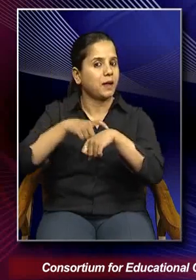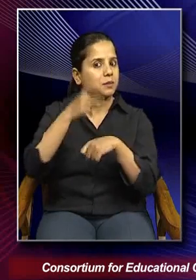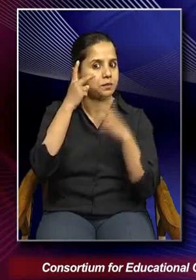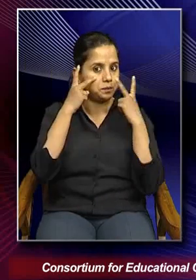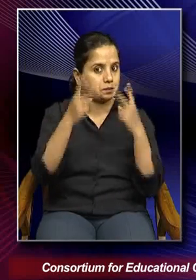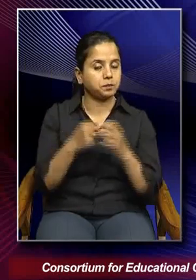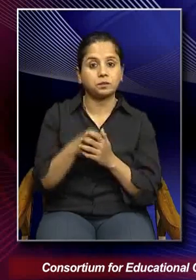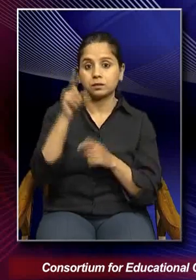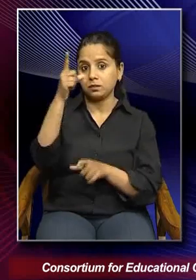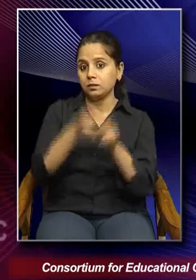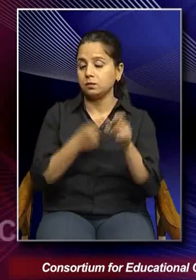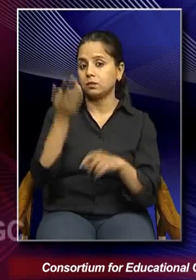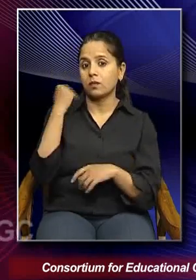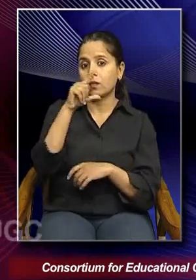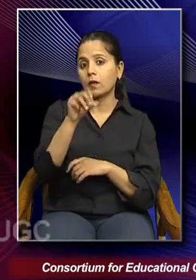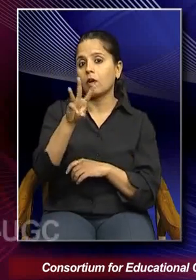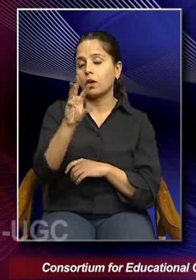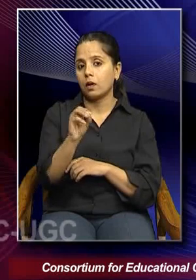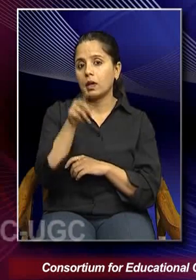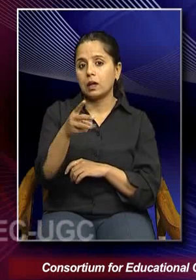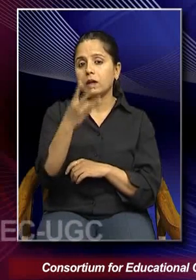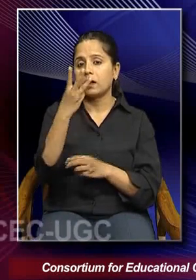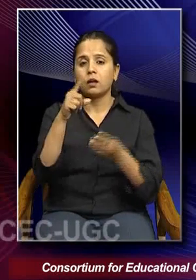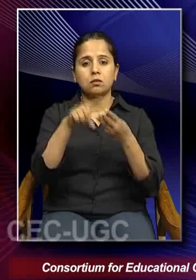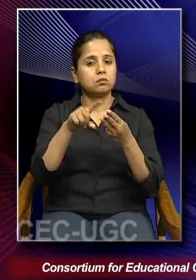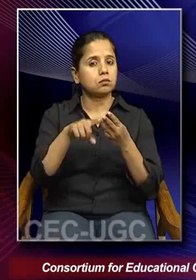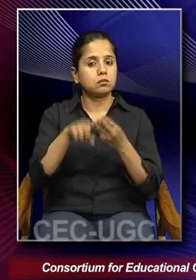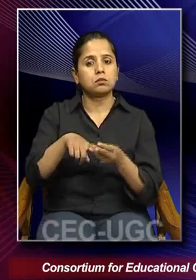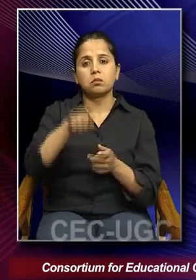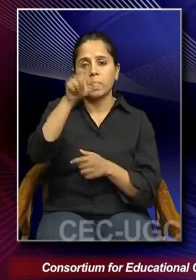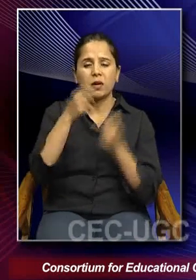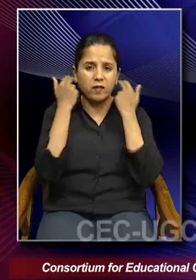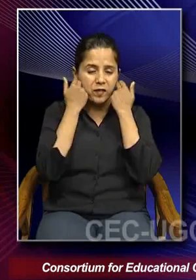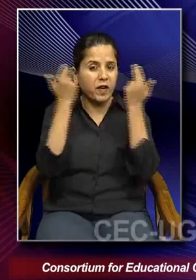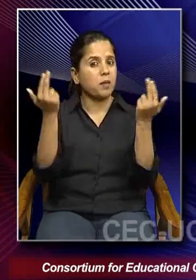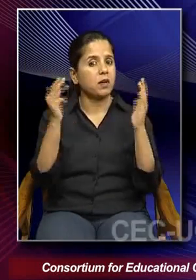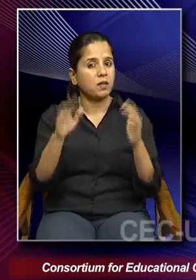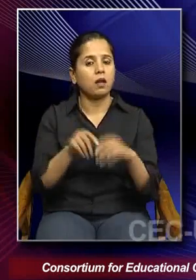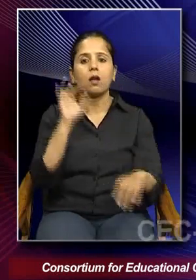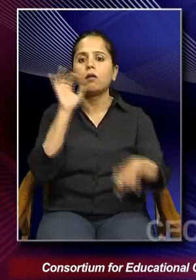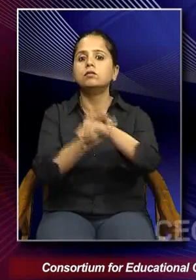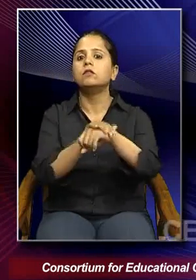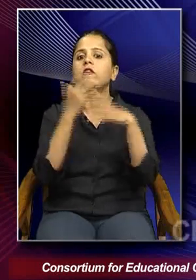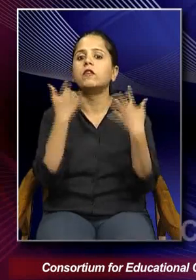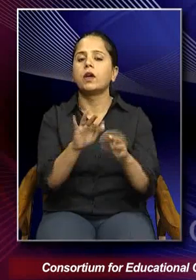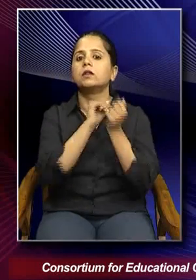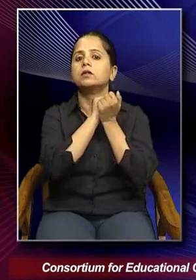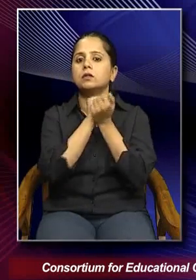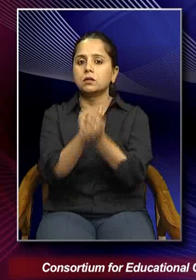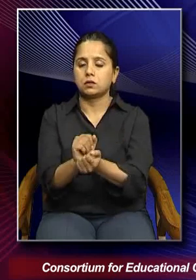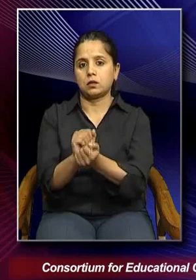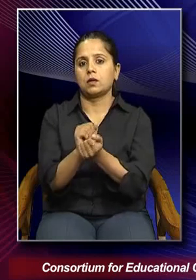उसे वर्ष में इन तीन बड़ी हस्तियां को गिरफ्तार किया गया